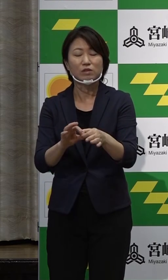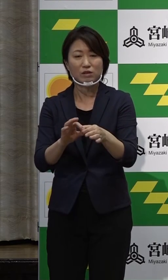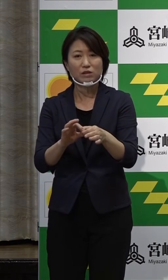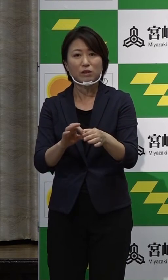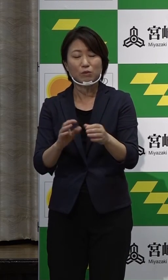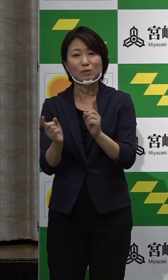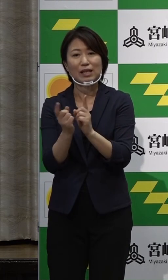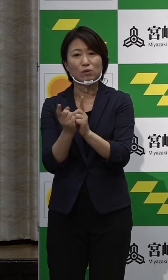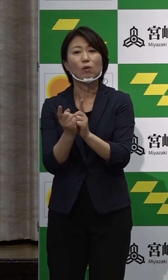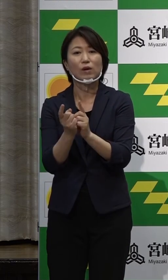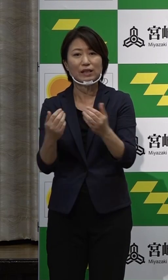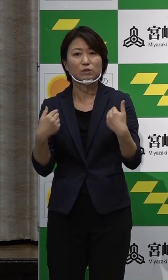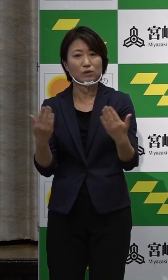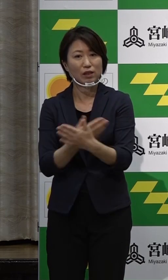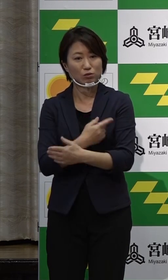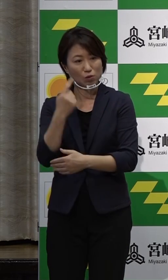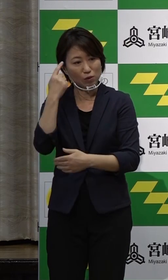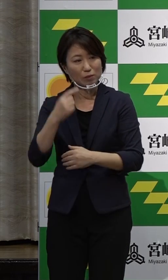というふうに考えています。